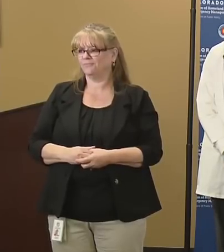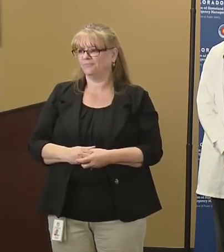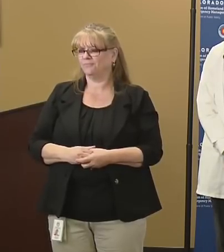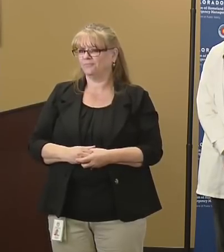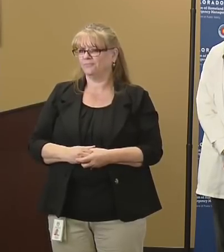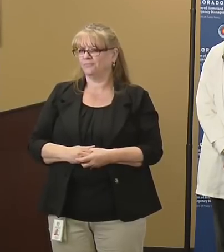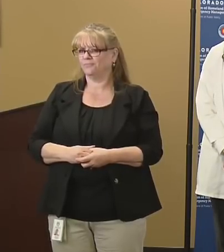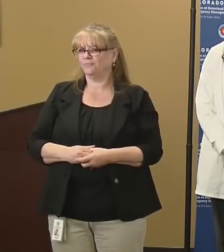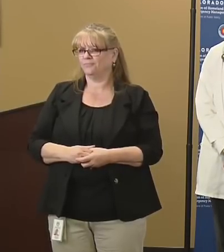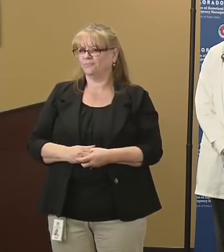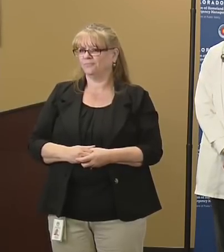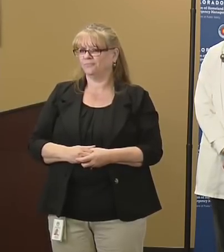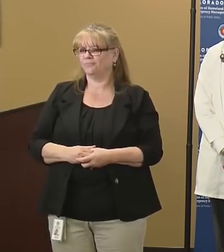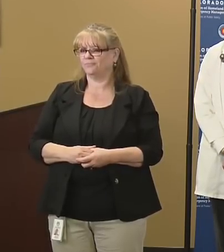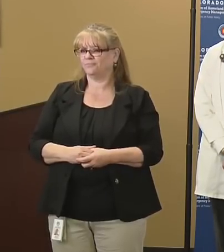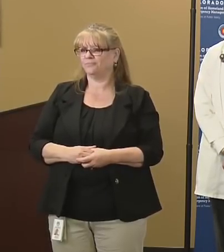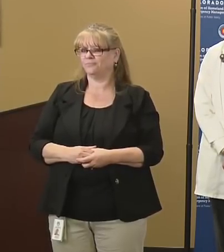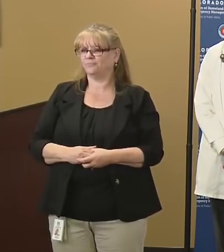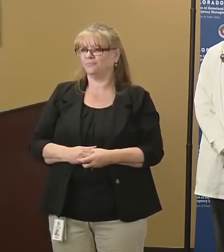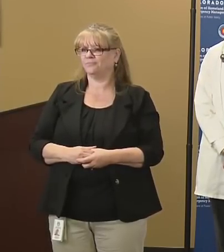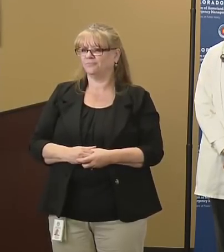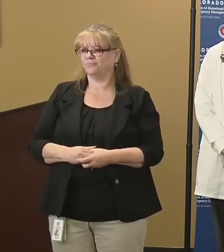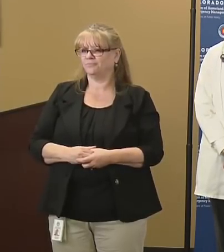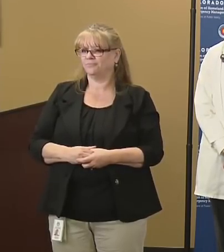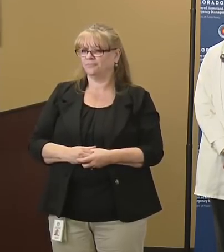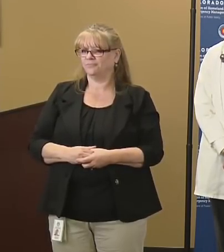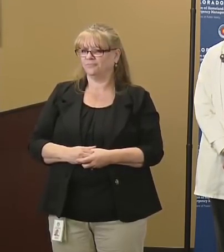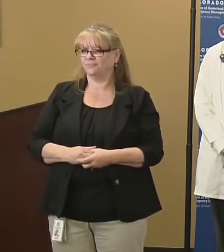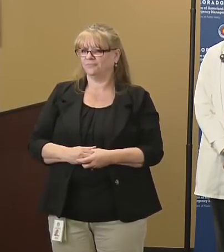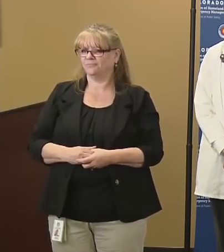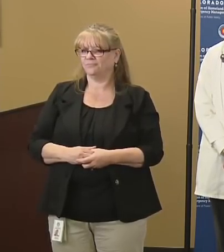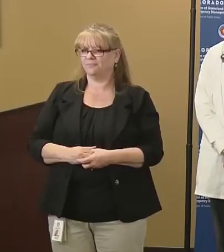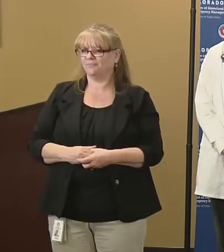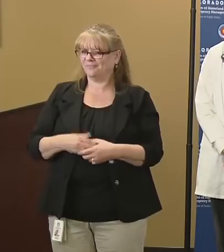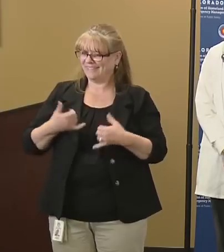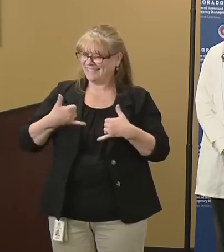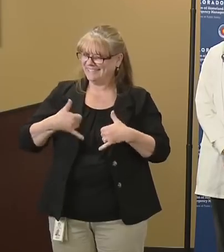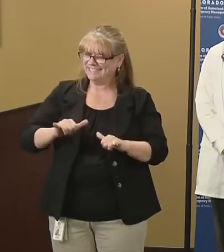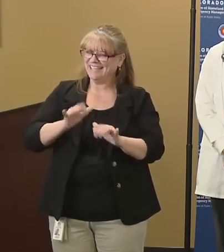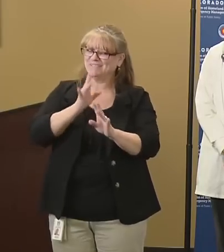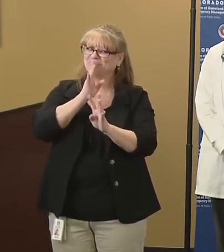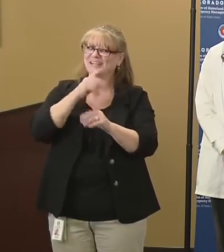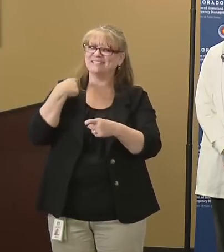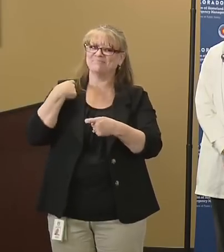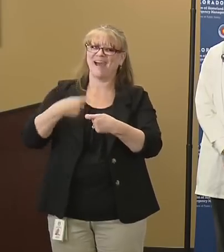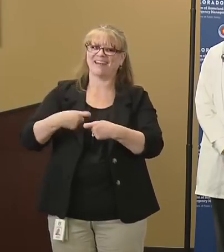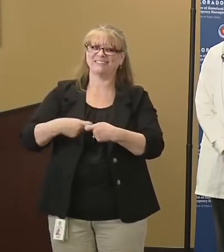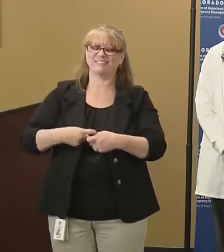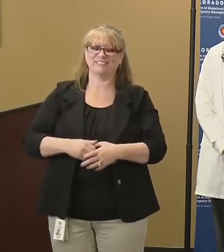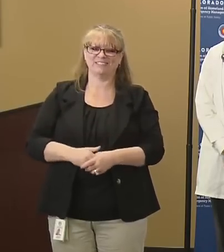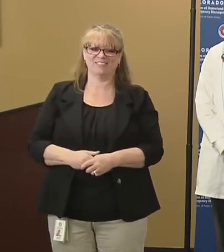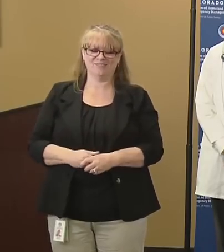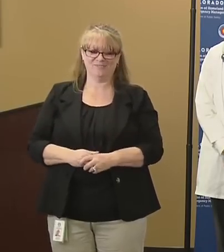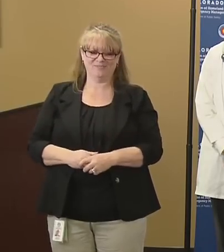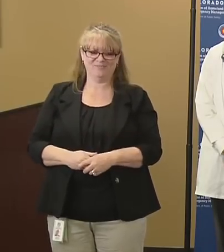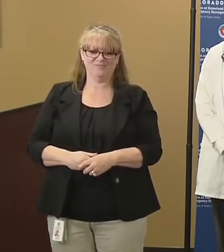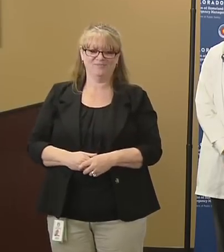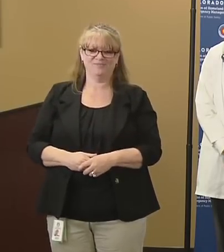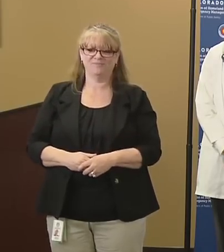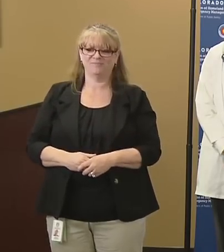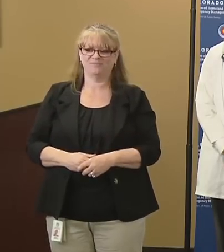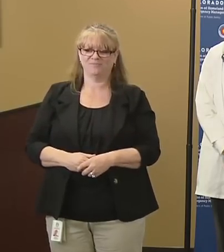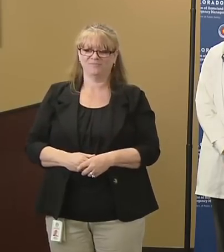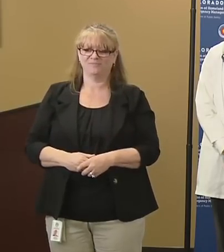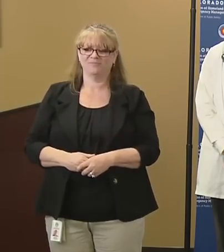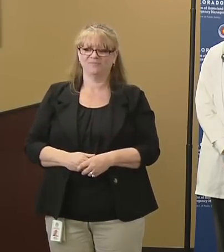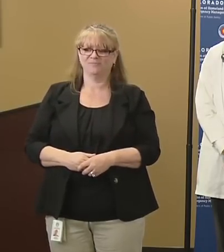tipos. La cosa más importante es la gente necesita esperar en sus casas